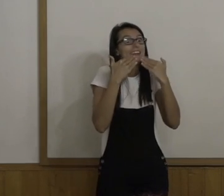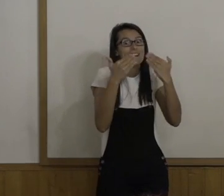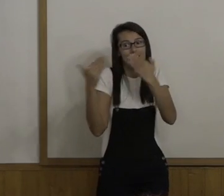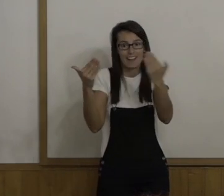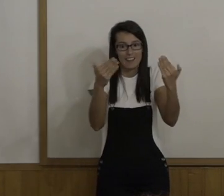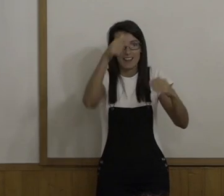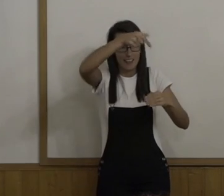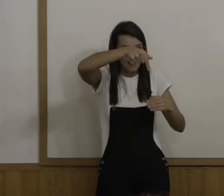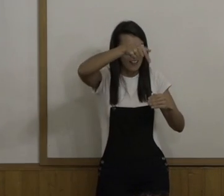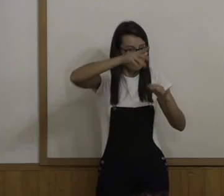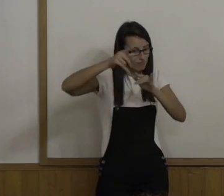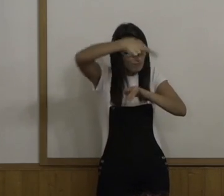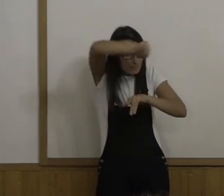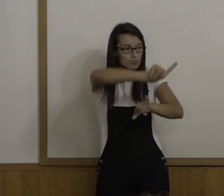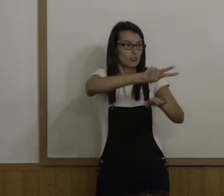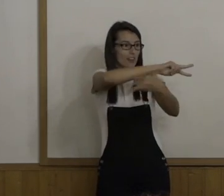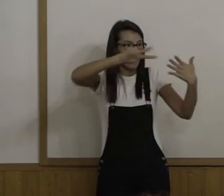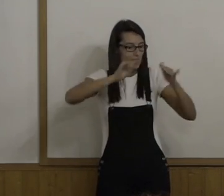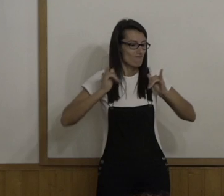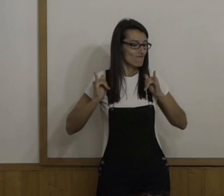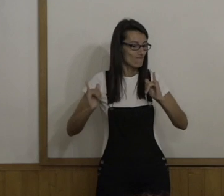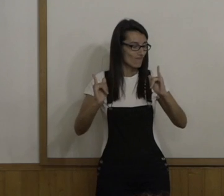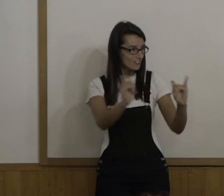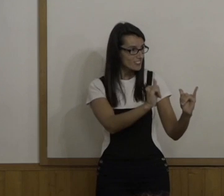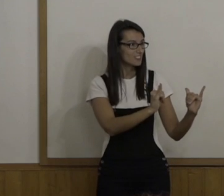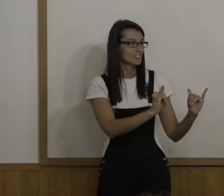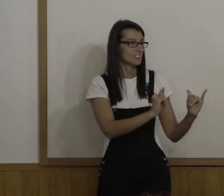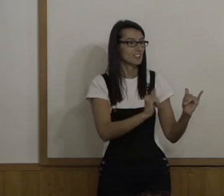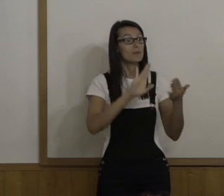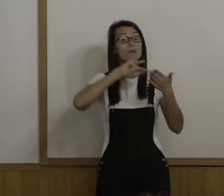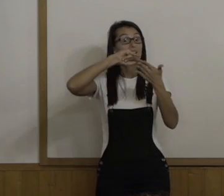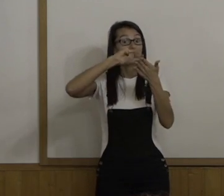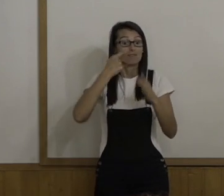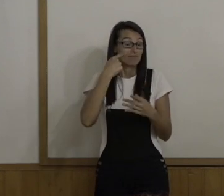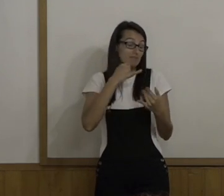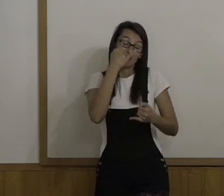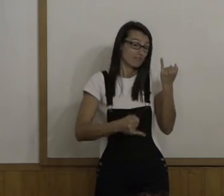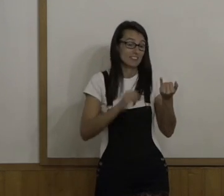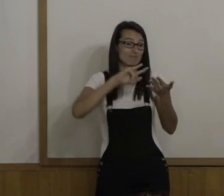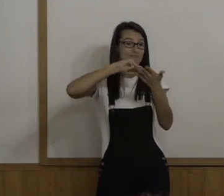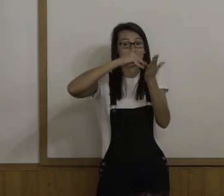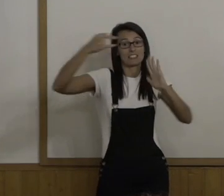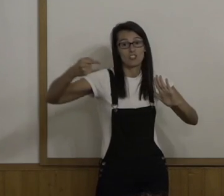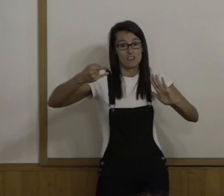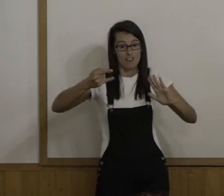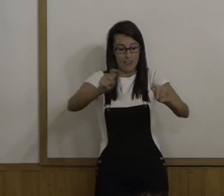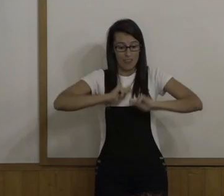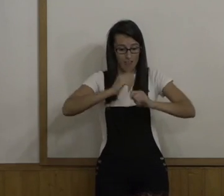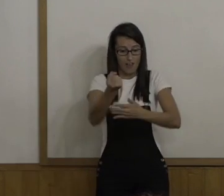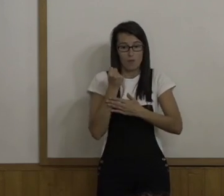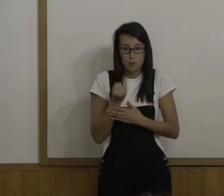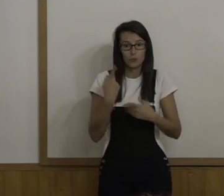que disfrutéis mucho, mucho de Galicia, y sobre todo, pues al final, la tecnología es la que nos va a ayudar a llevar